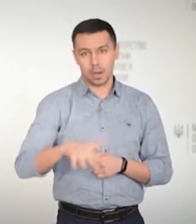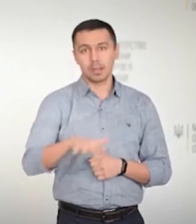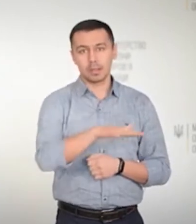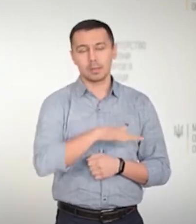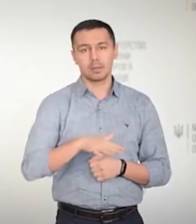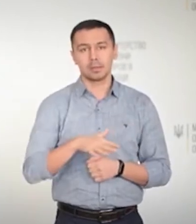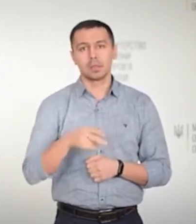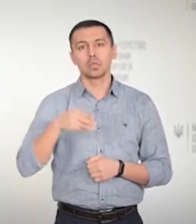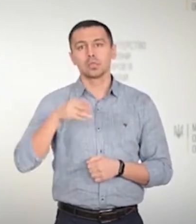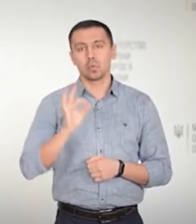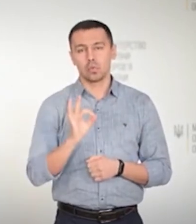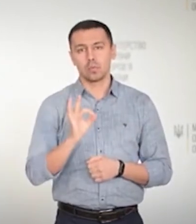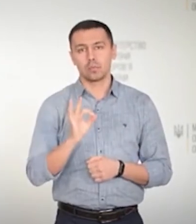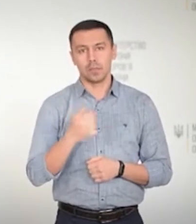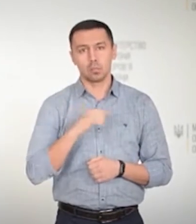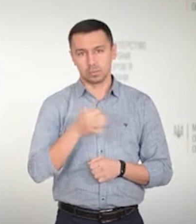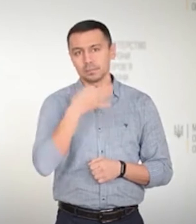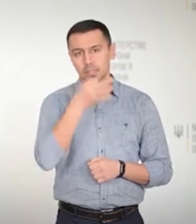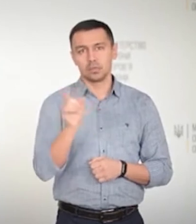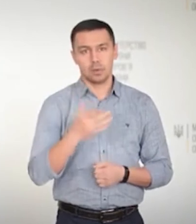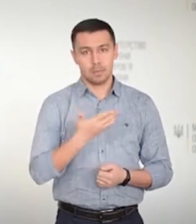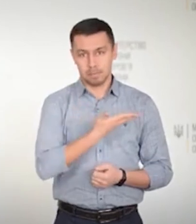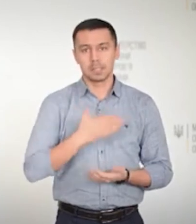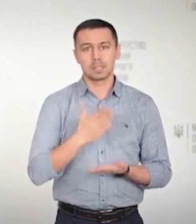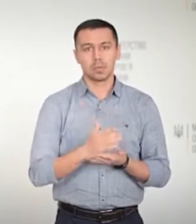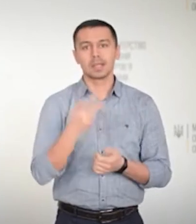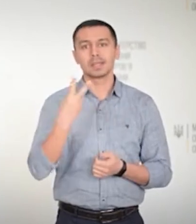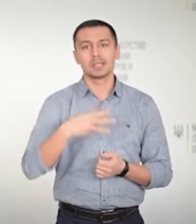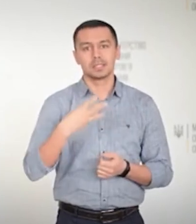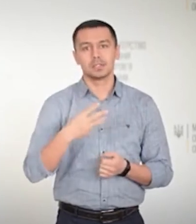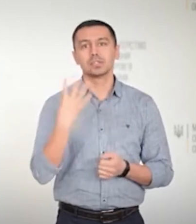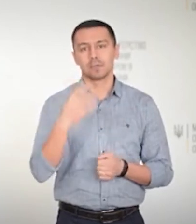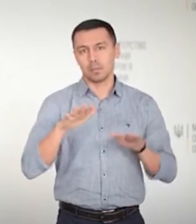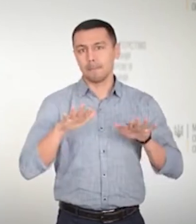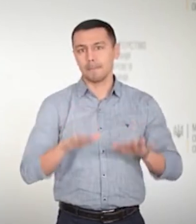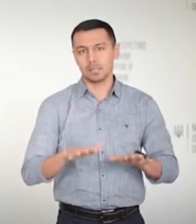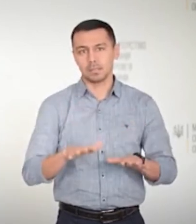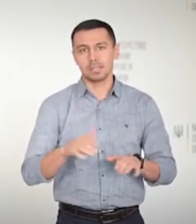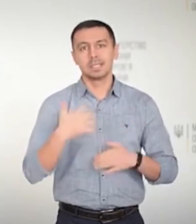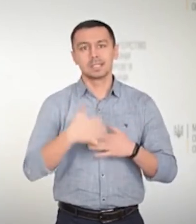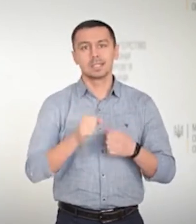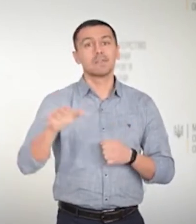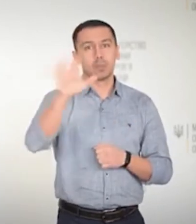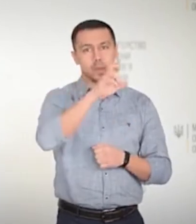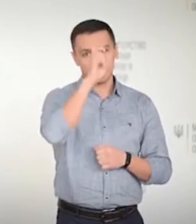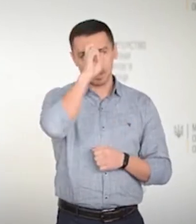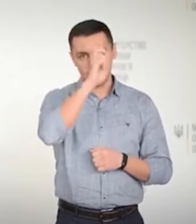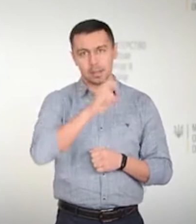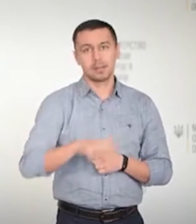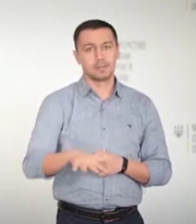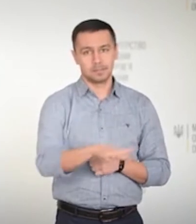Україна, то я можу вам сказати, що ми знаходимося на 34-му місці серед європейських